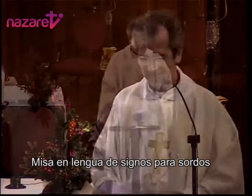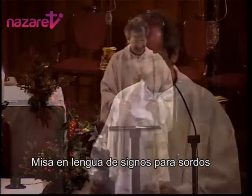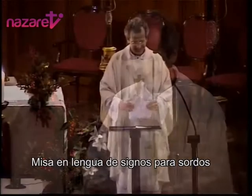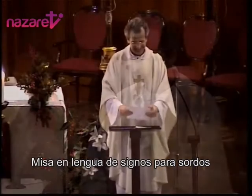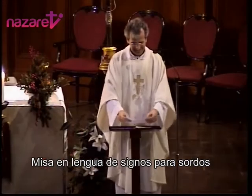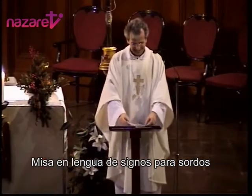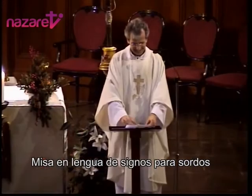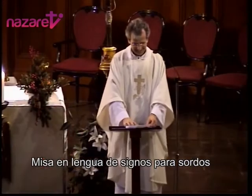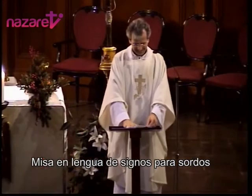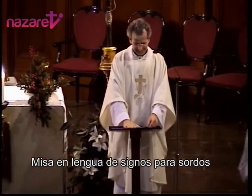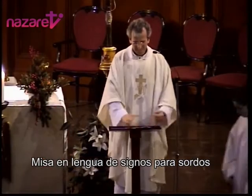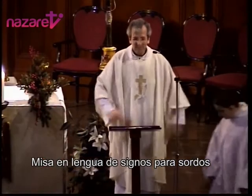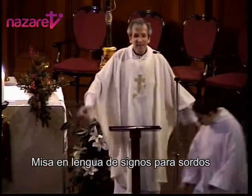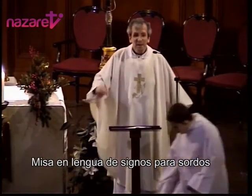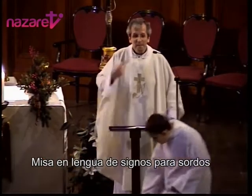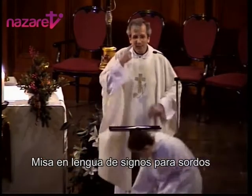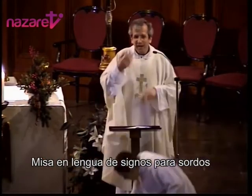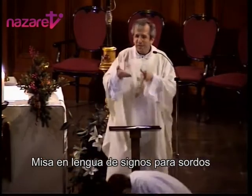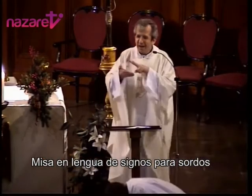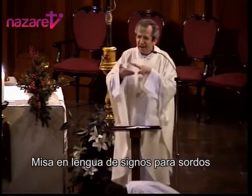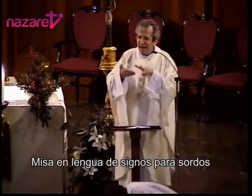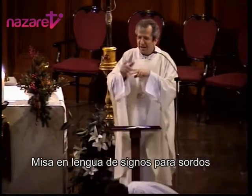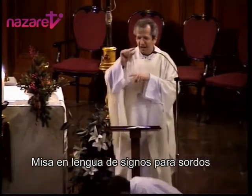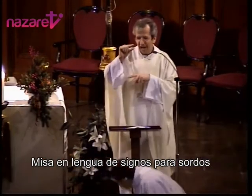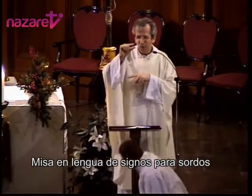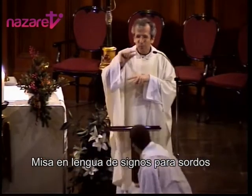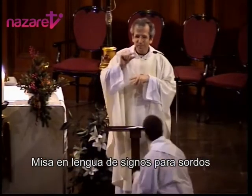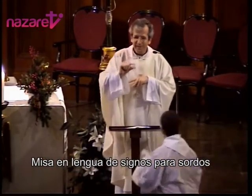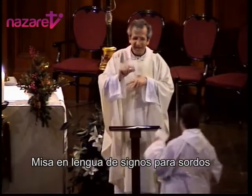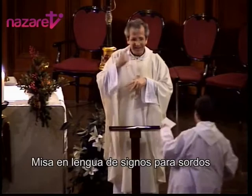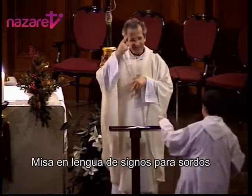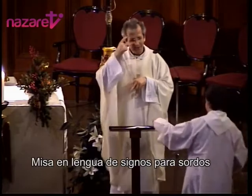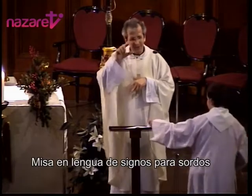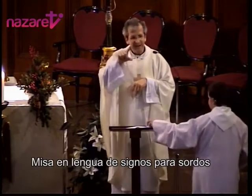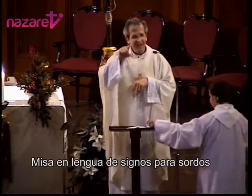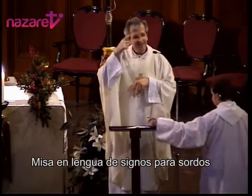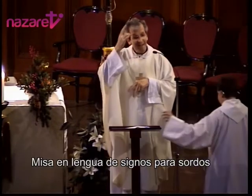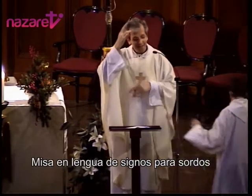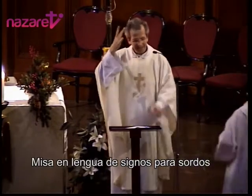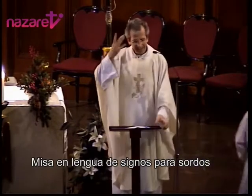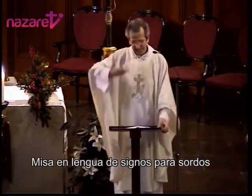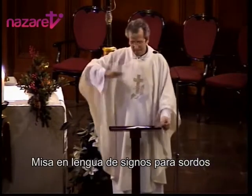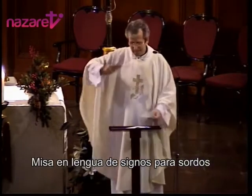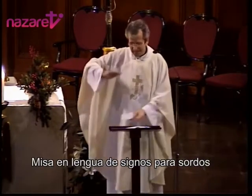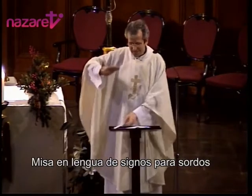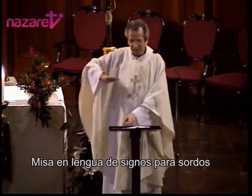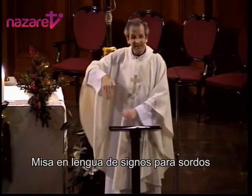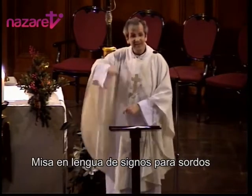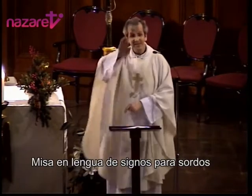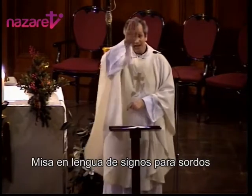Gracias. Me voy a limitar a leer algunos pasajes y recordar las ideas más importantes que